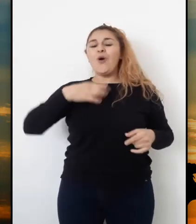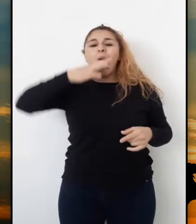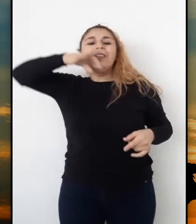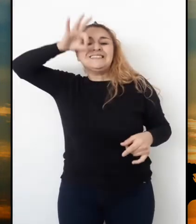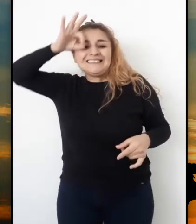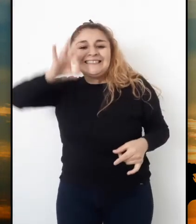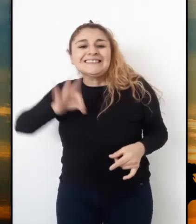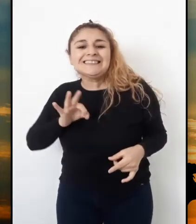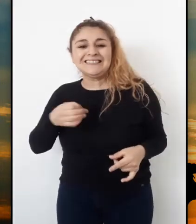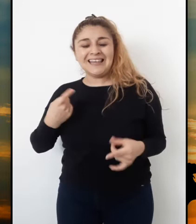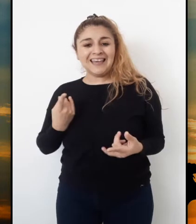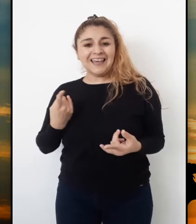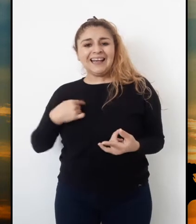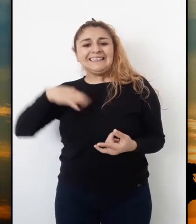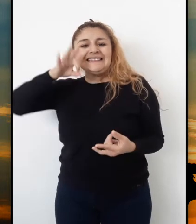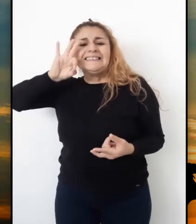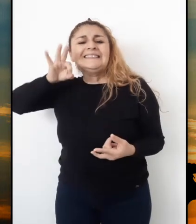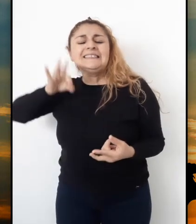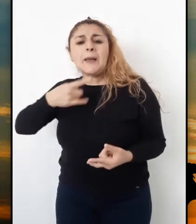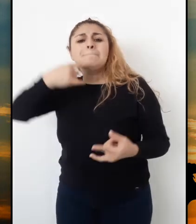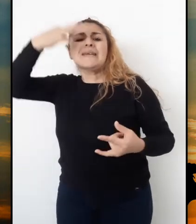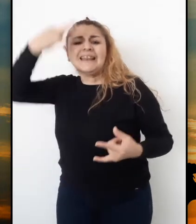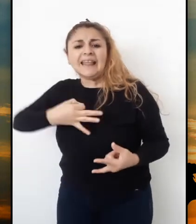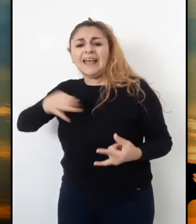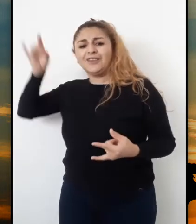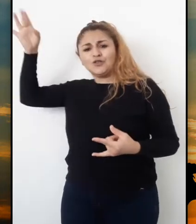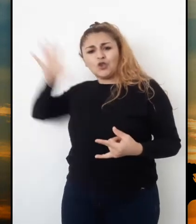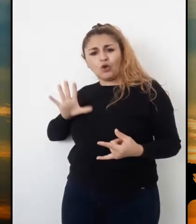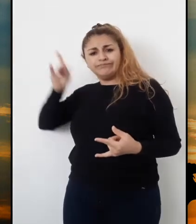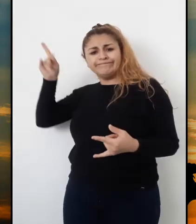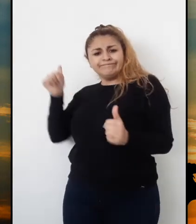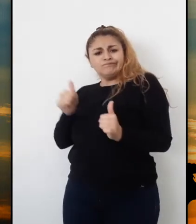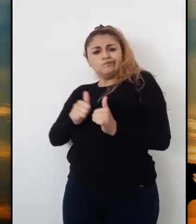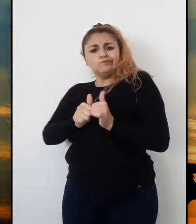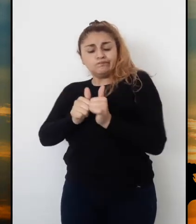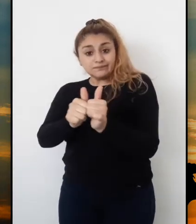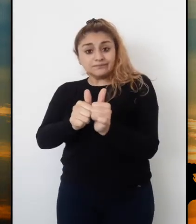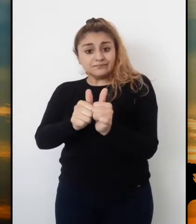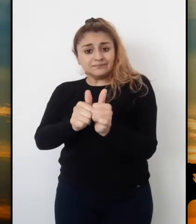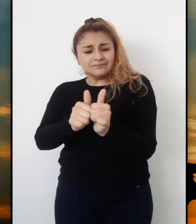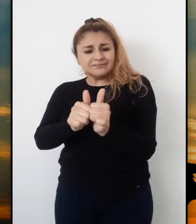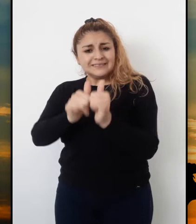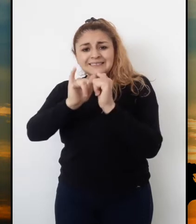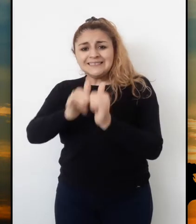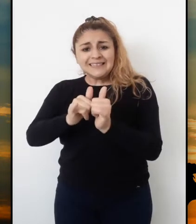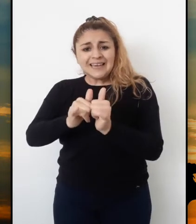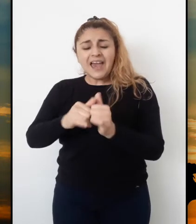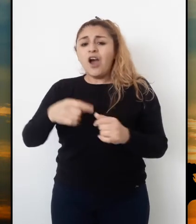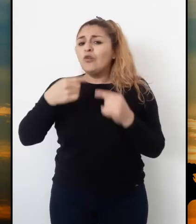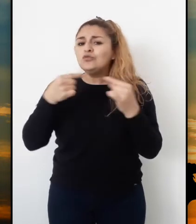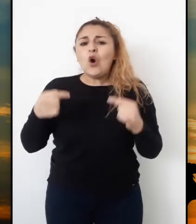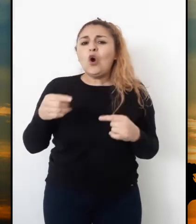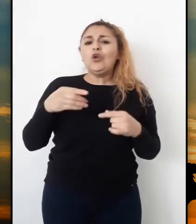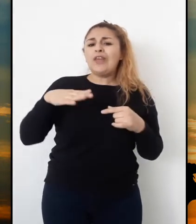l'expression concourt, en la expresión concurren, concourt au bien, concurren al bien. Qu'est-ce que